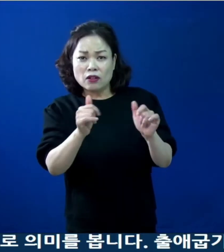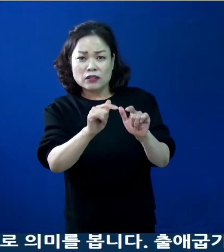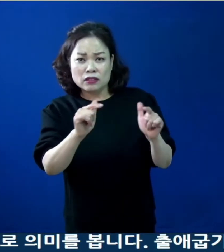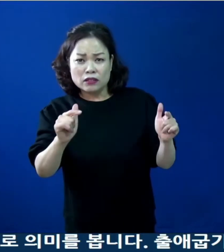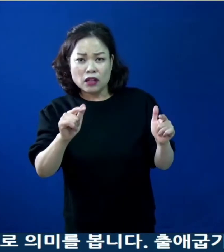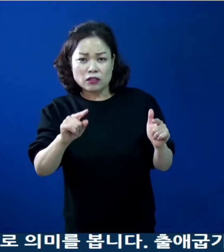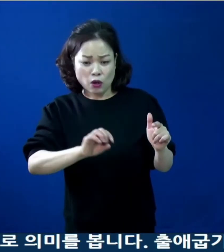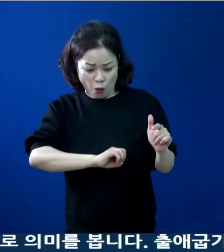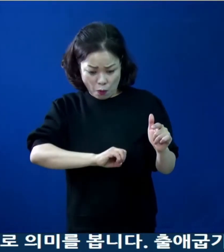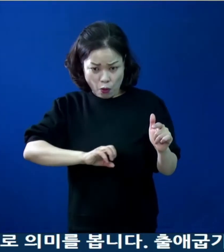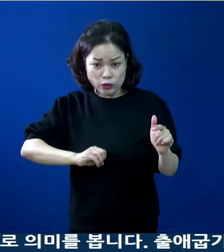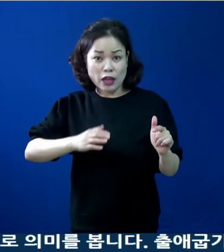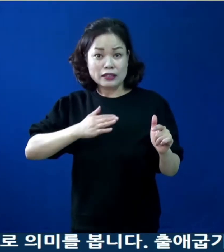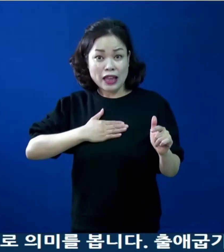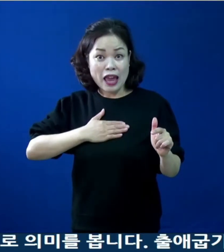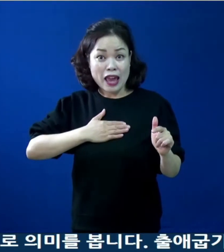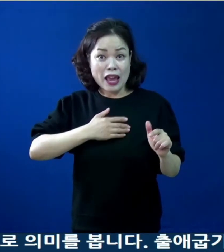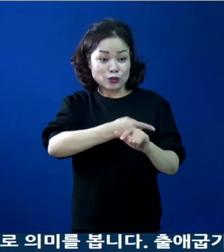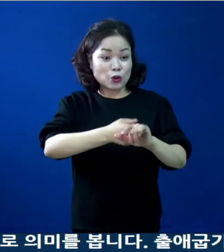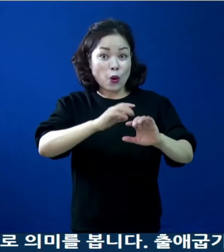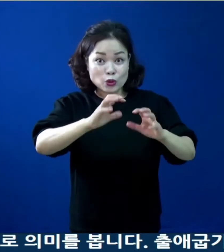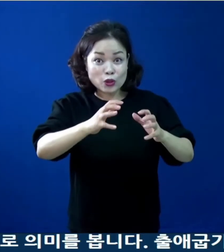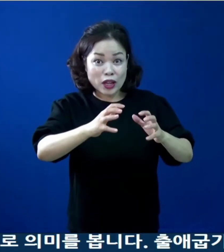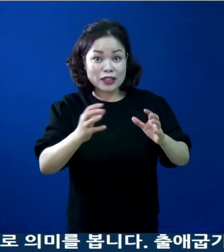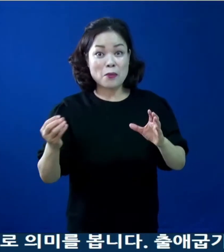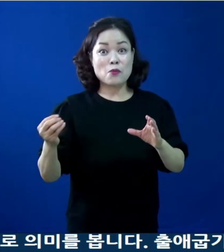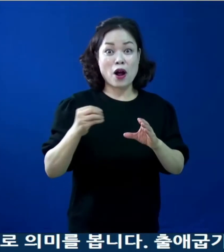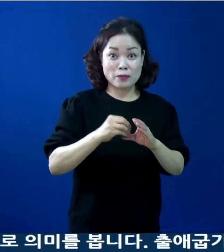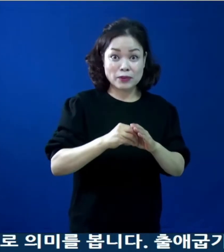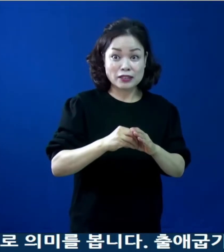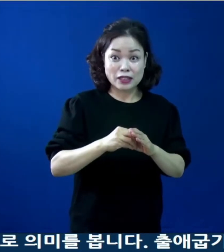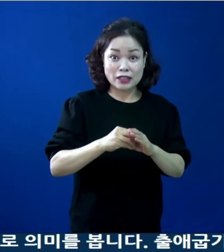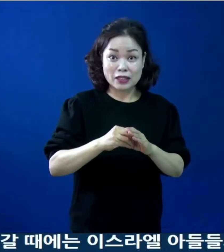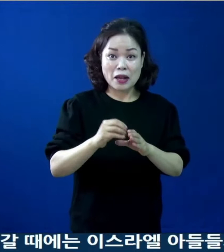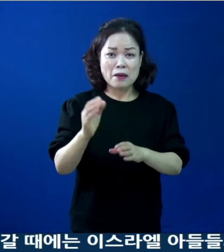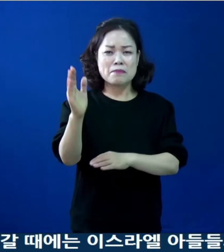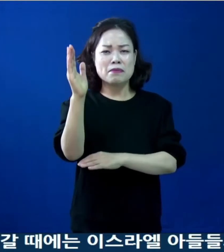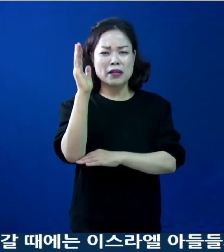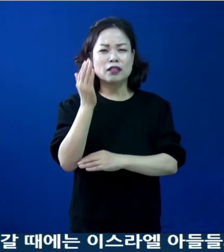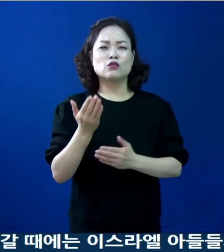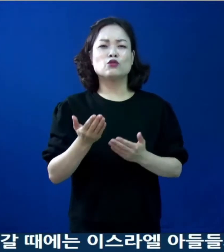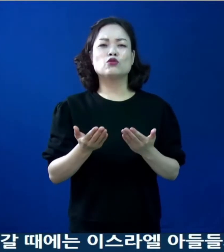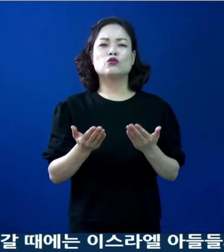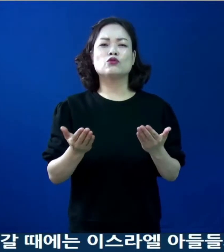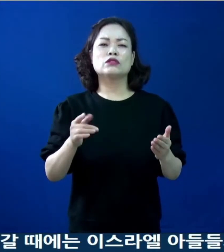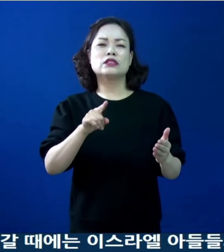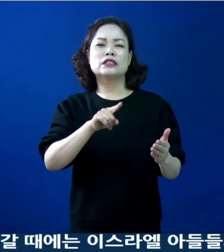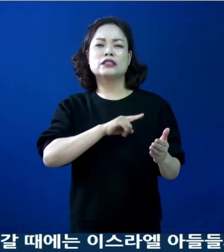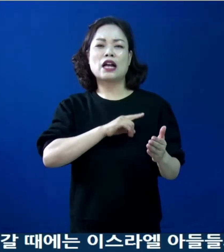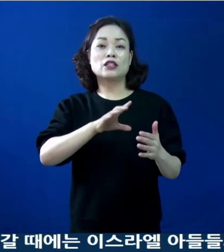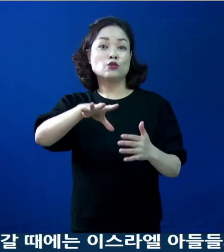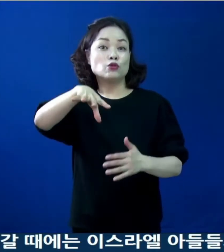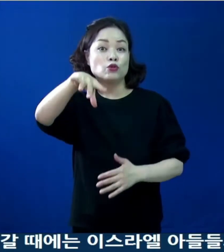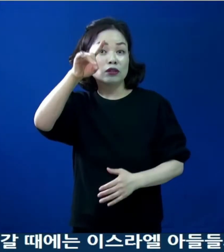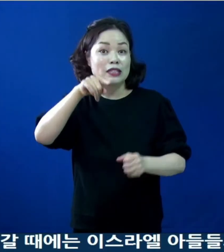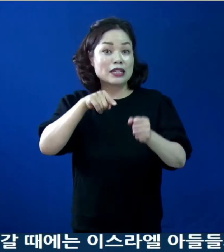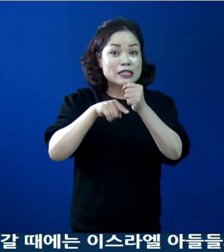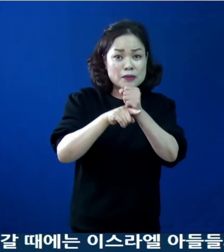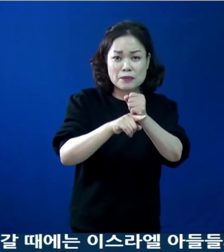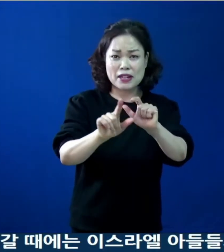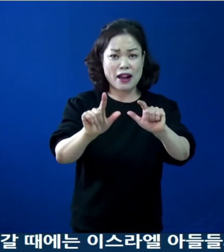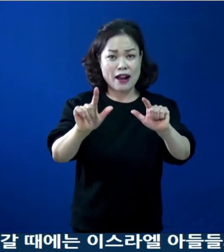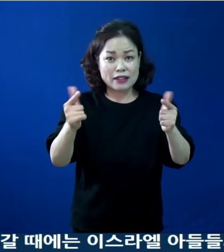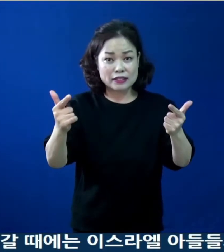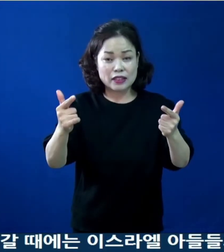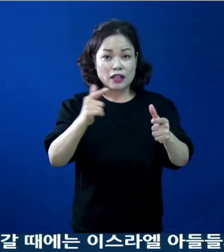백성들에게 저 보석이 내 족속이야, 내가 저기에 포함되어 있어, 이런 메시지를 주는 것은 가장 우선적인 의미가 아니라는